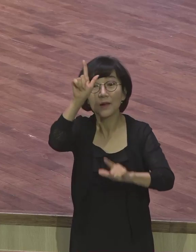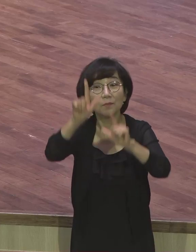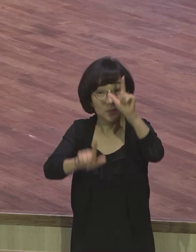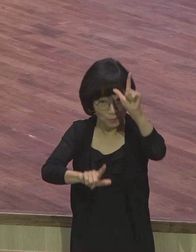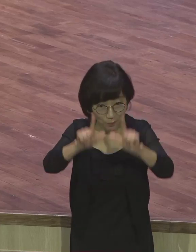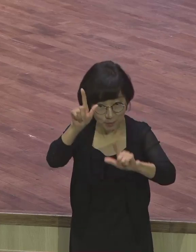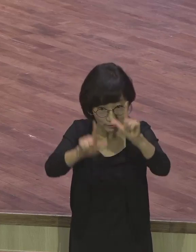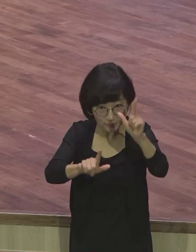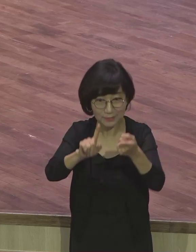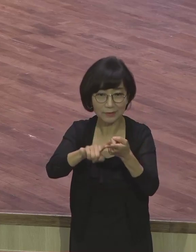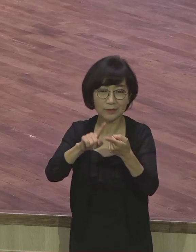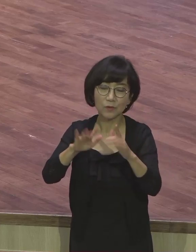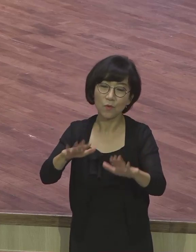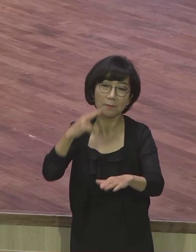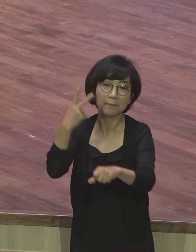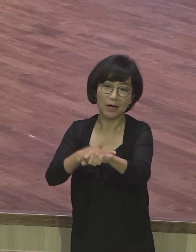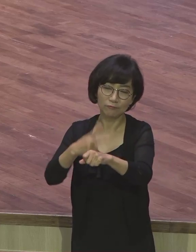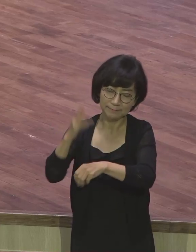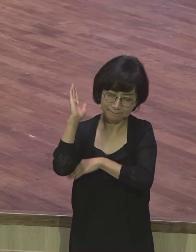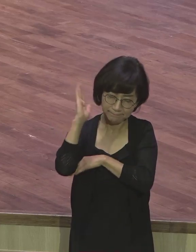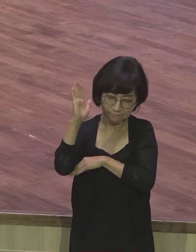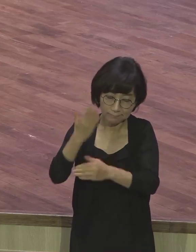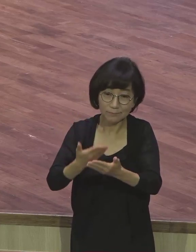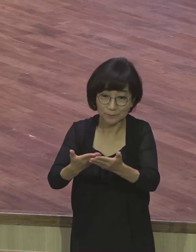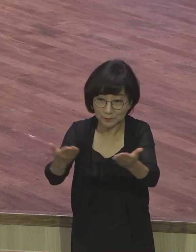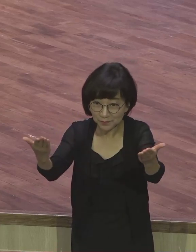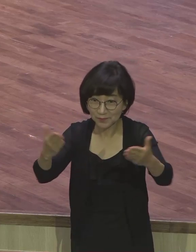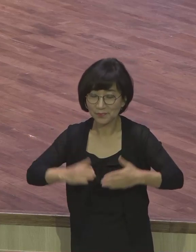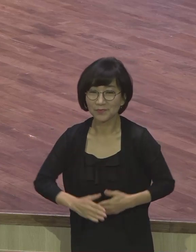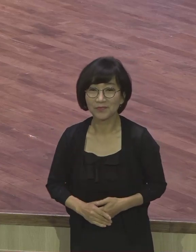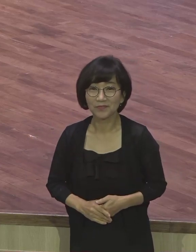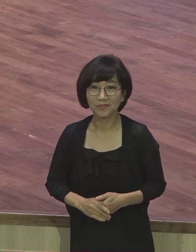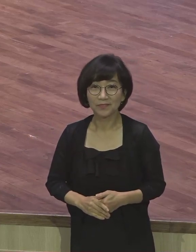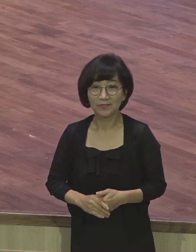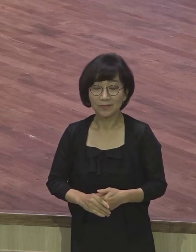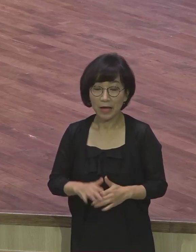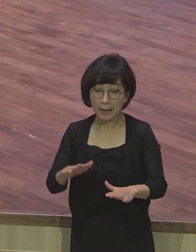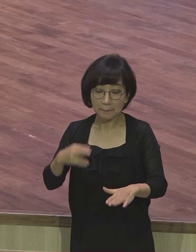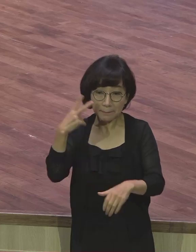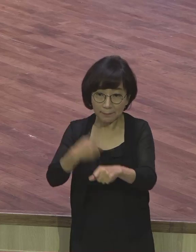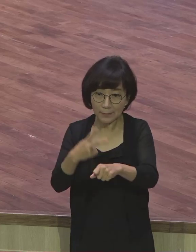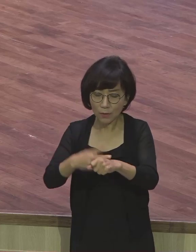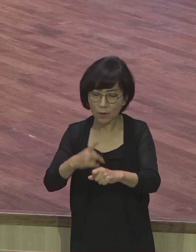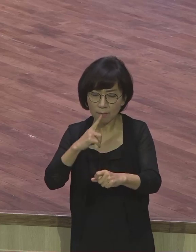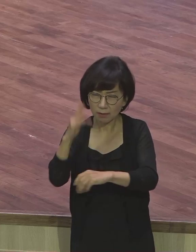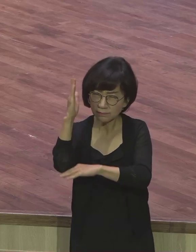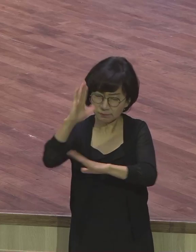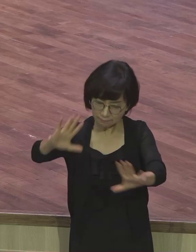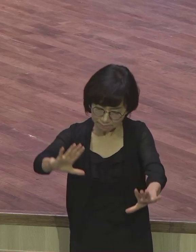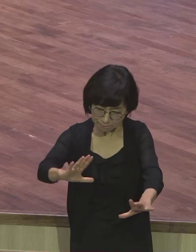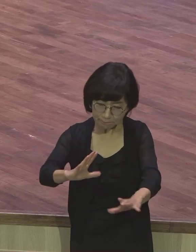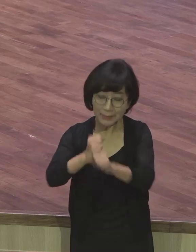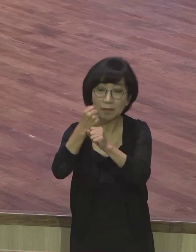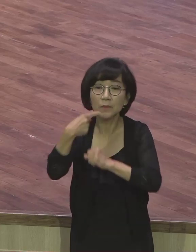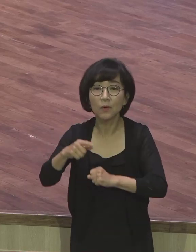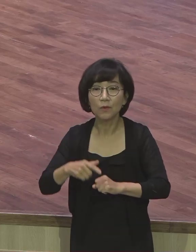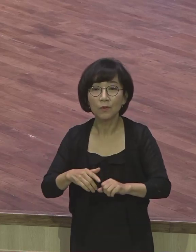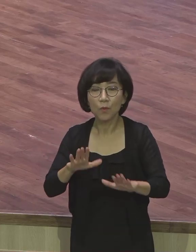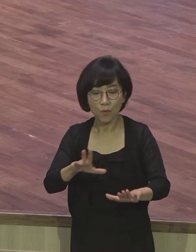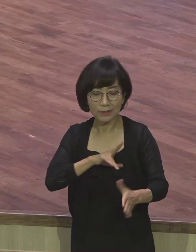그것을 사도 바울이 가르쳐 주고 있어요. 바울이 말하고자 하는 이 핵심은 한마디로 요약하면 오늘